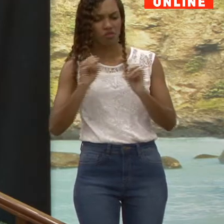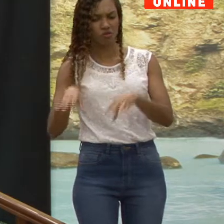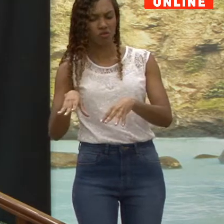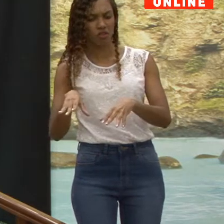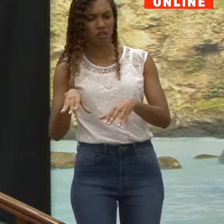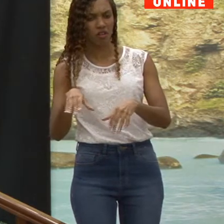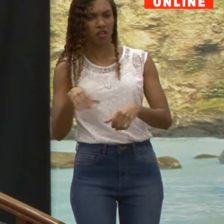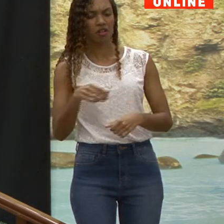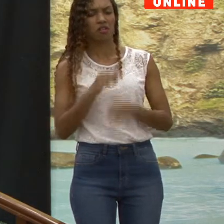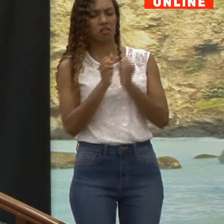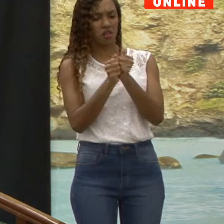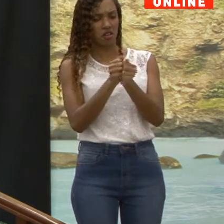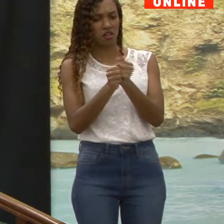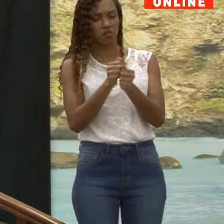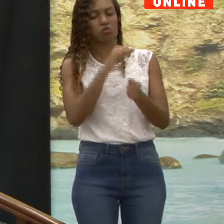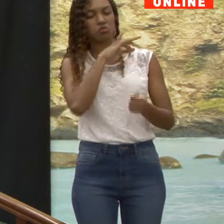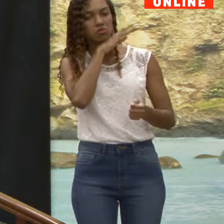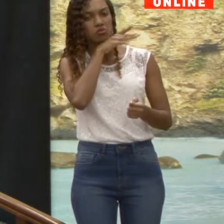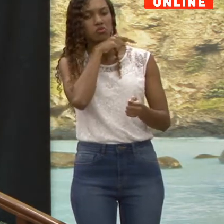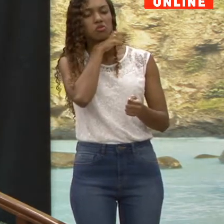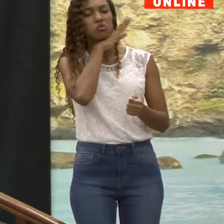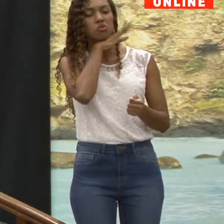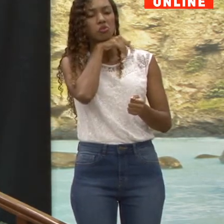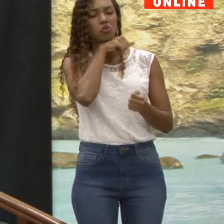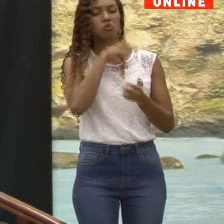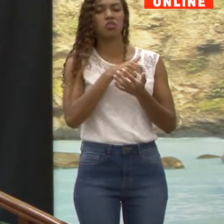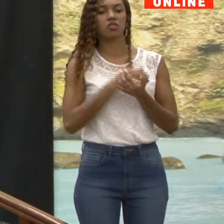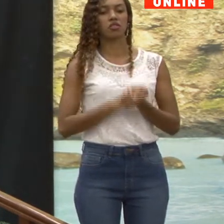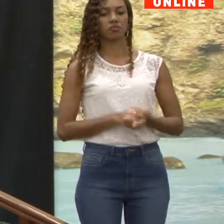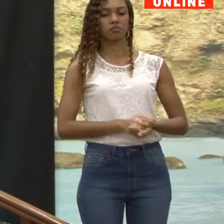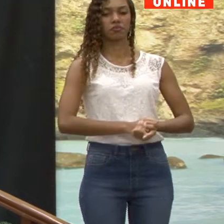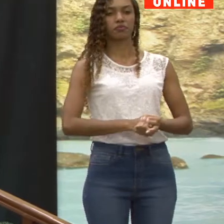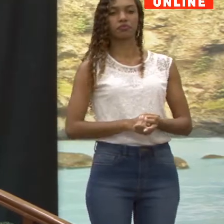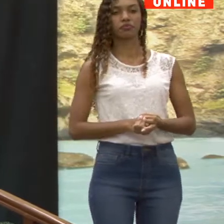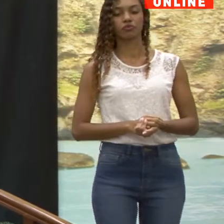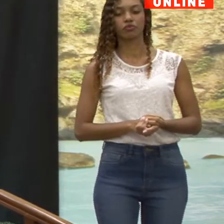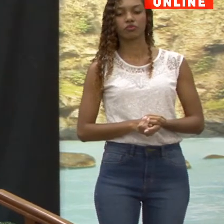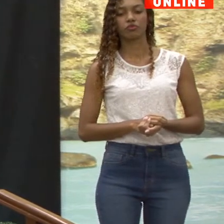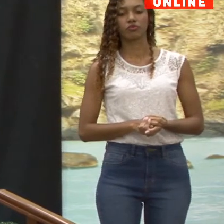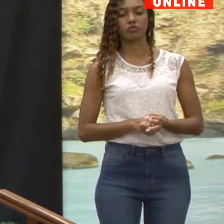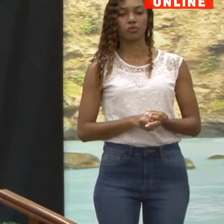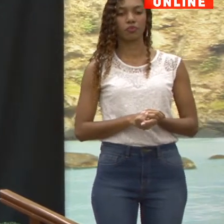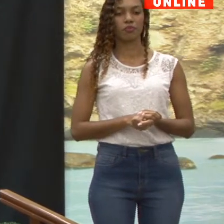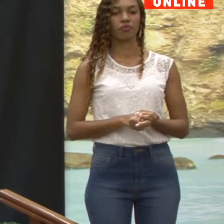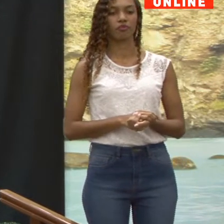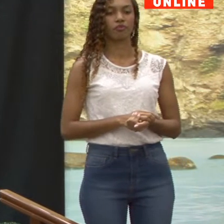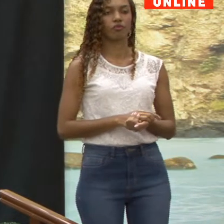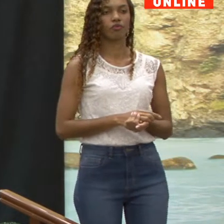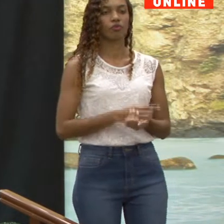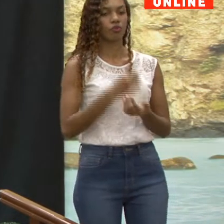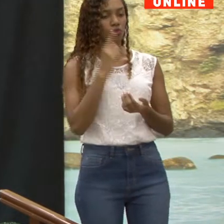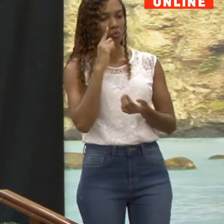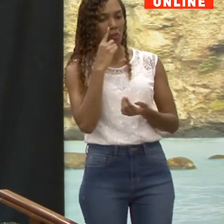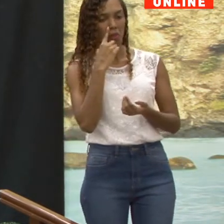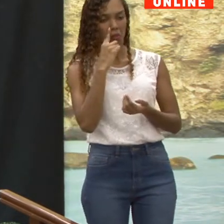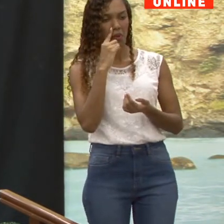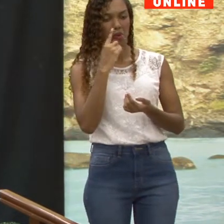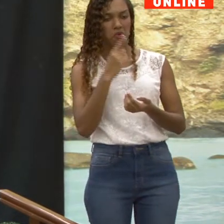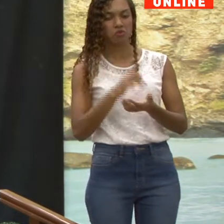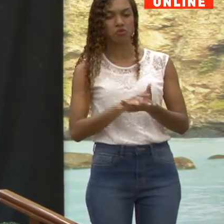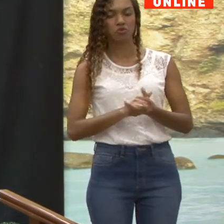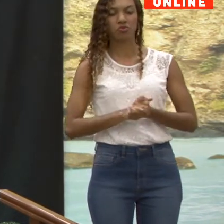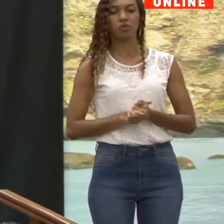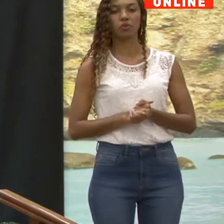arroz fora? Não, eles cobrem essa montoeira de arroz com um vinil, com um encerado, com uma lona, e borrifa